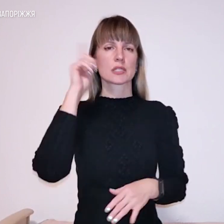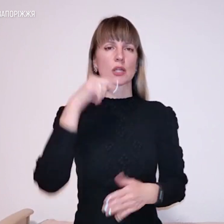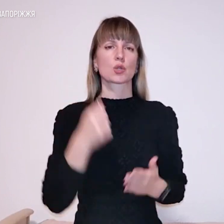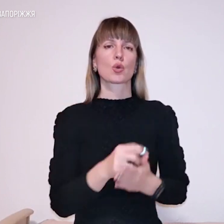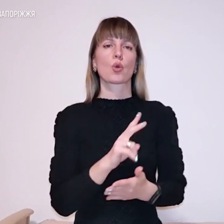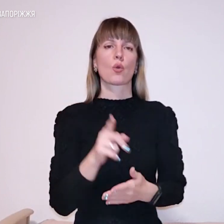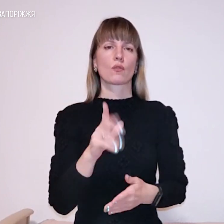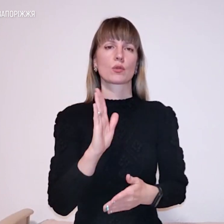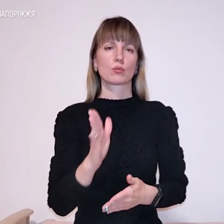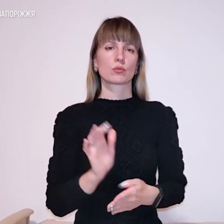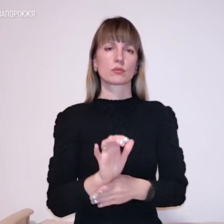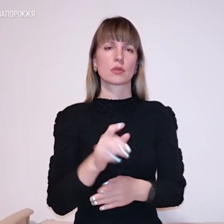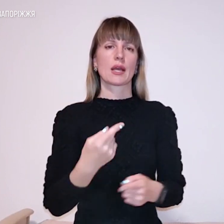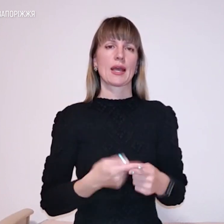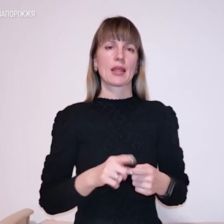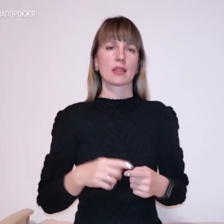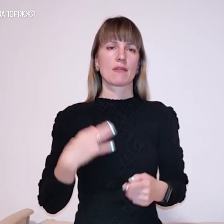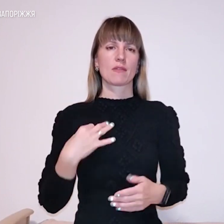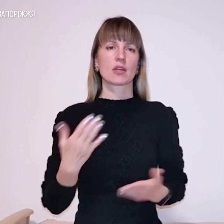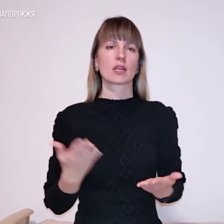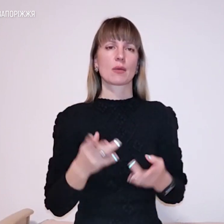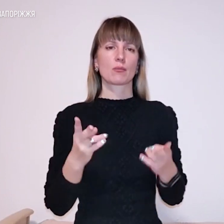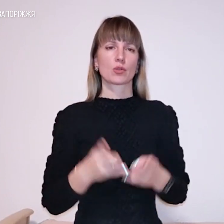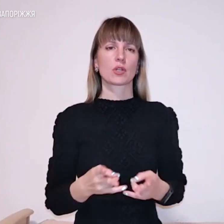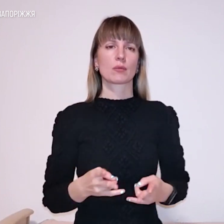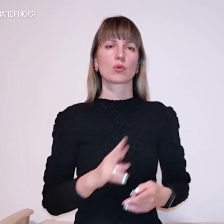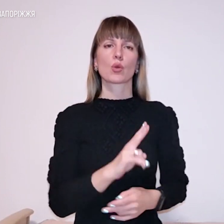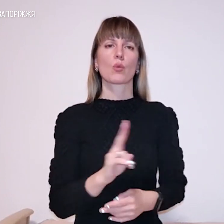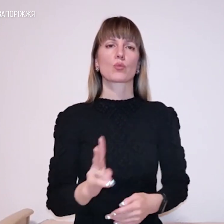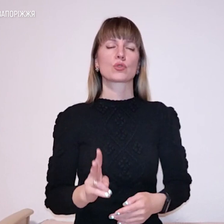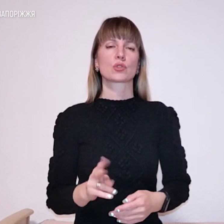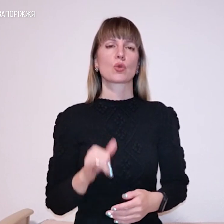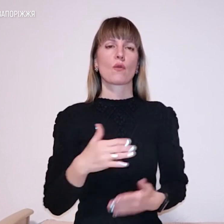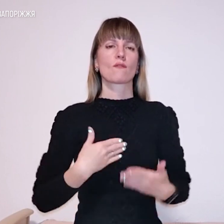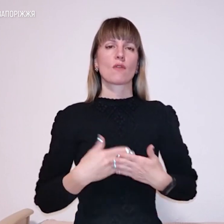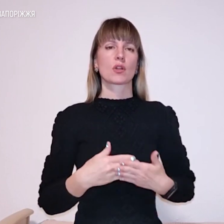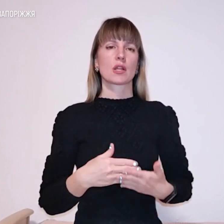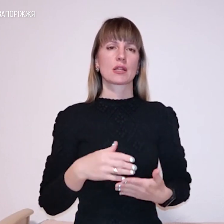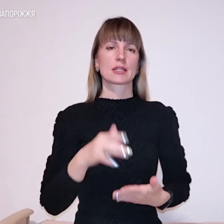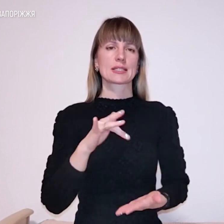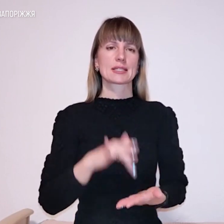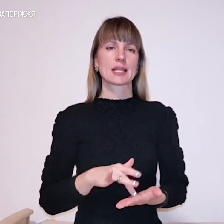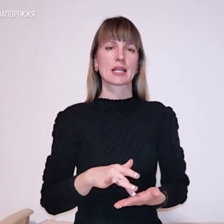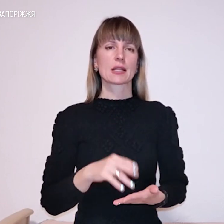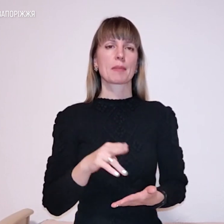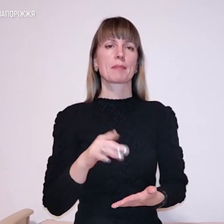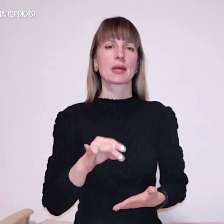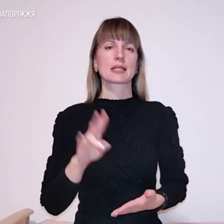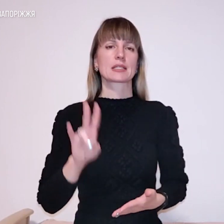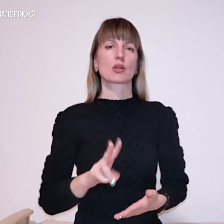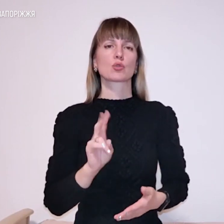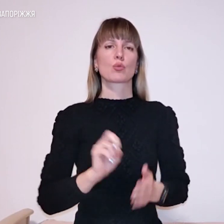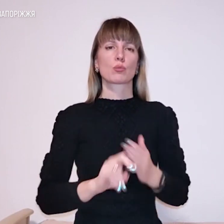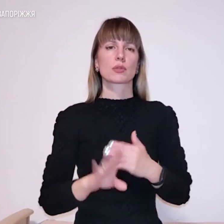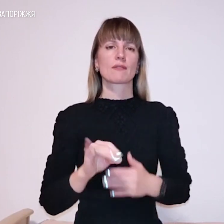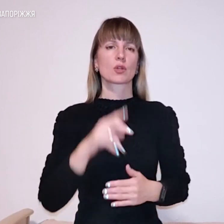вони вже підуть ці речі, які потрібні комусь. У волонтерському центрі при церкві ті, хто тікав від російських